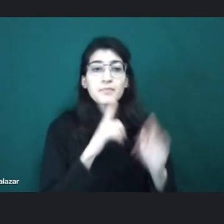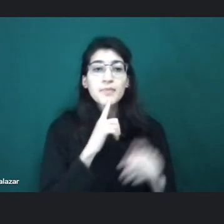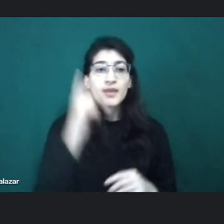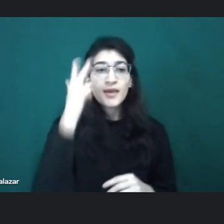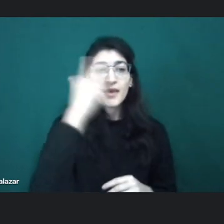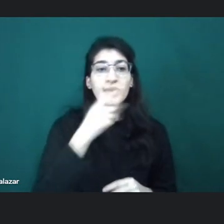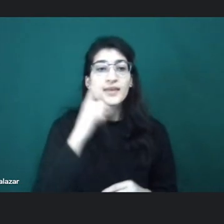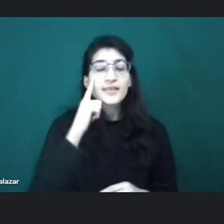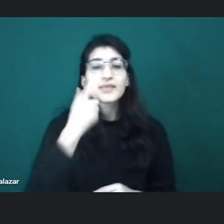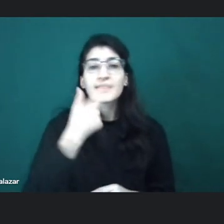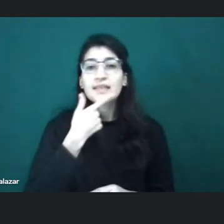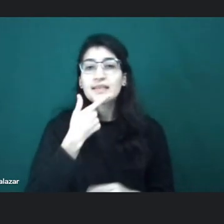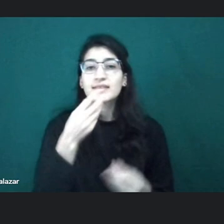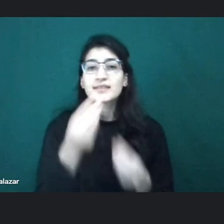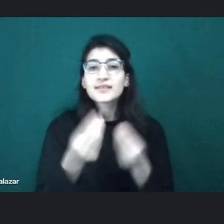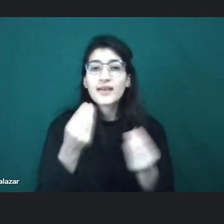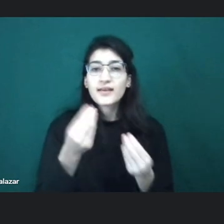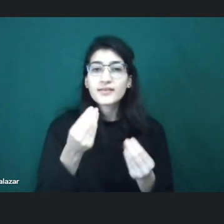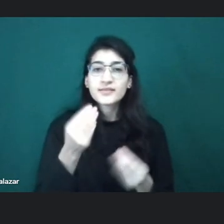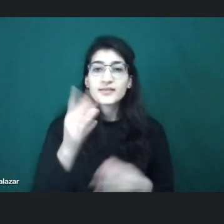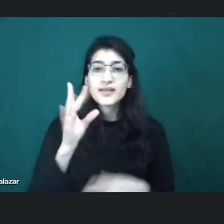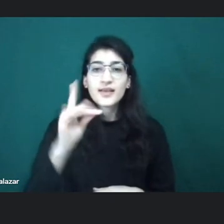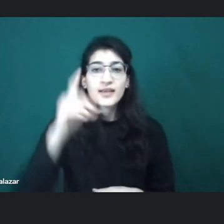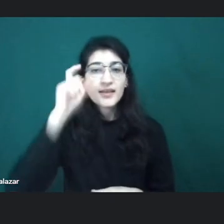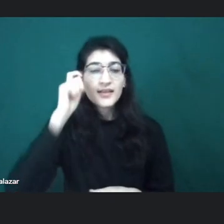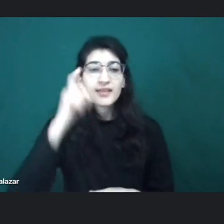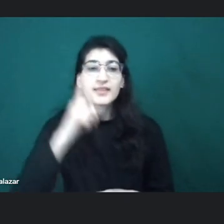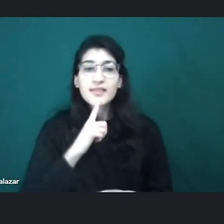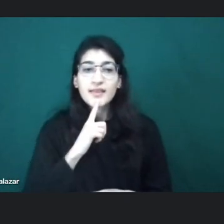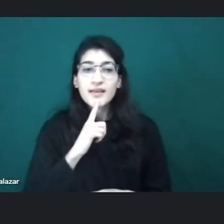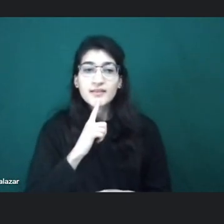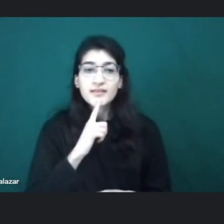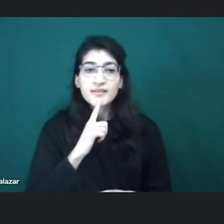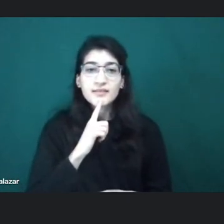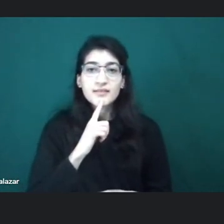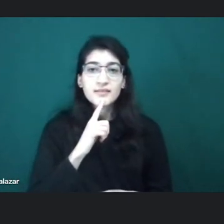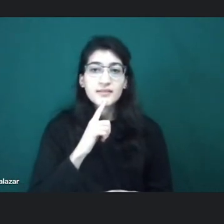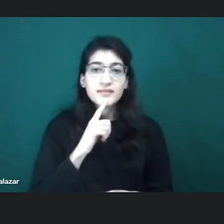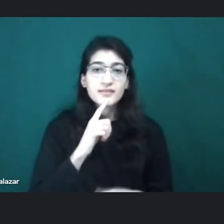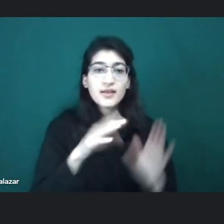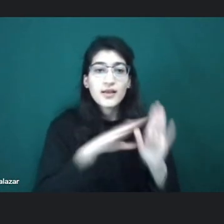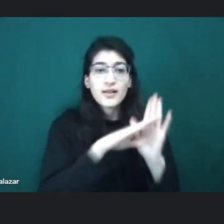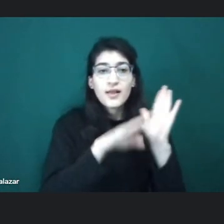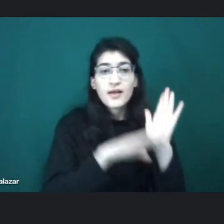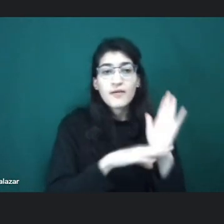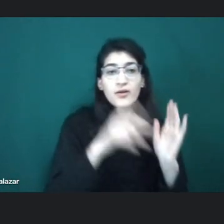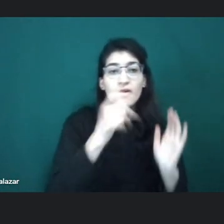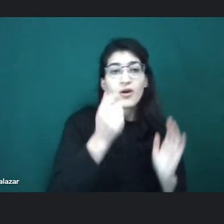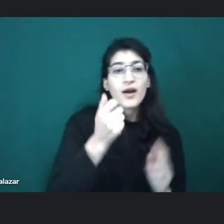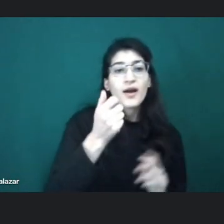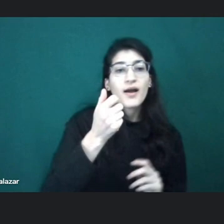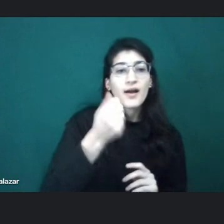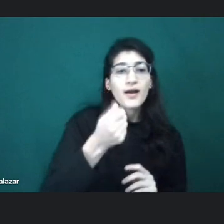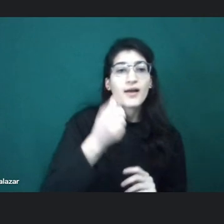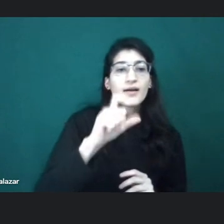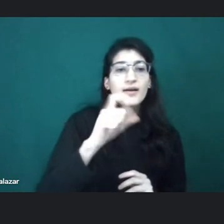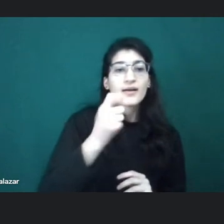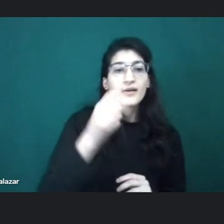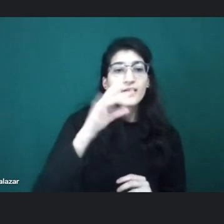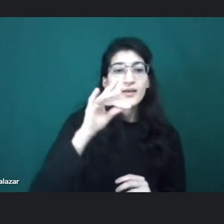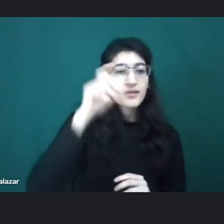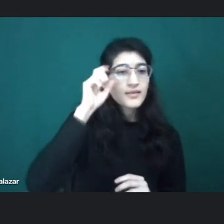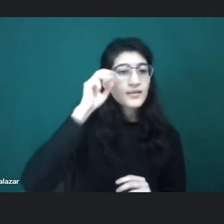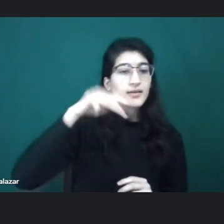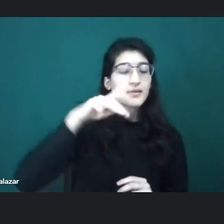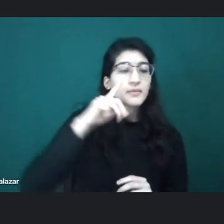Determinante. Bien. Academic. Sustantivo. Iu. Academy es sustantivo.